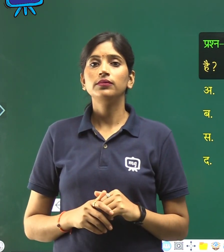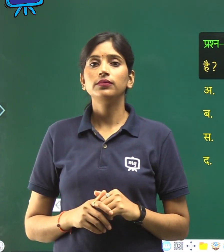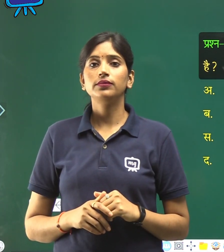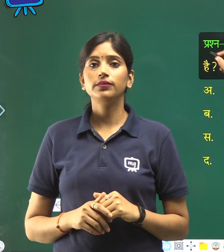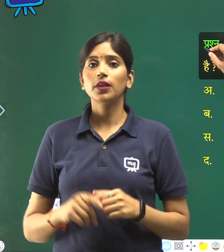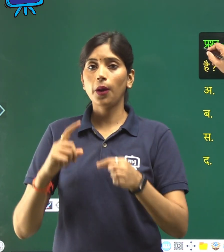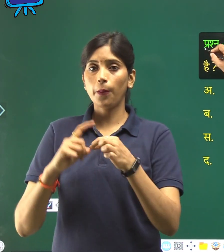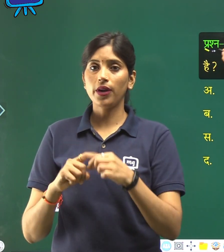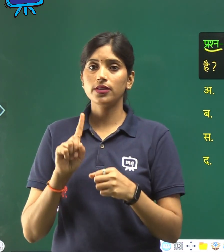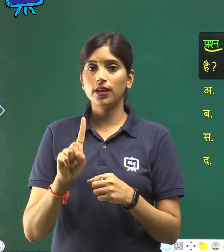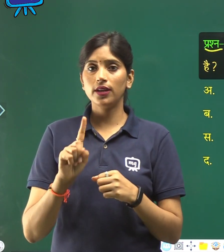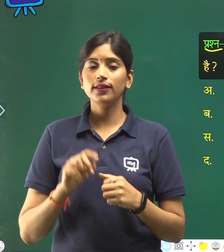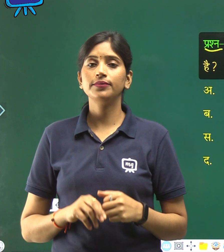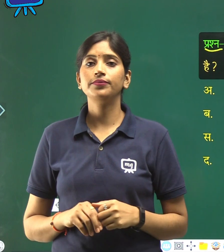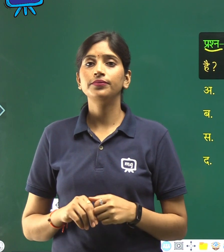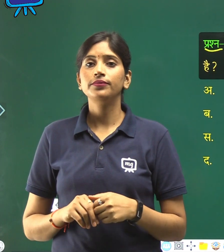प्रश्न एक,